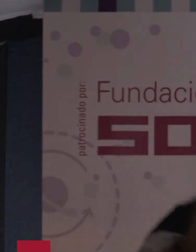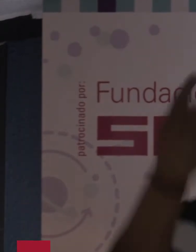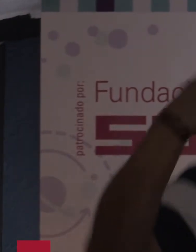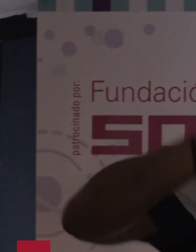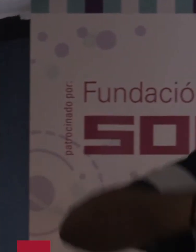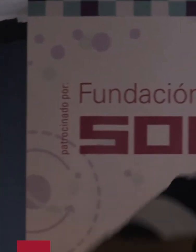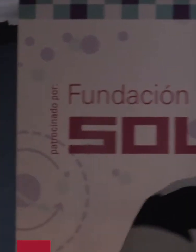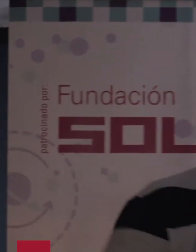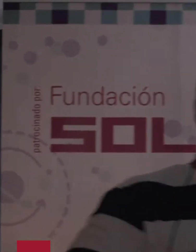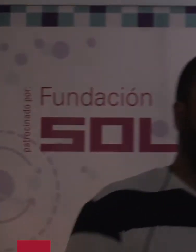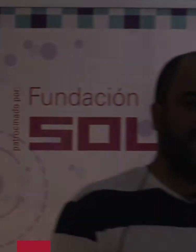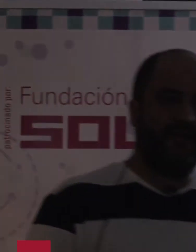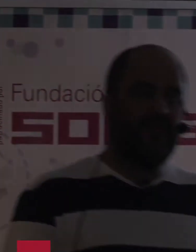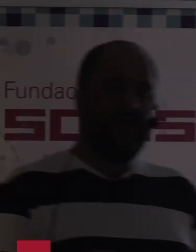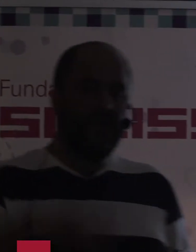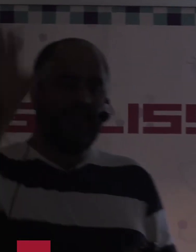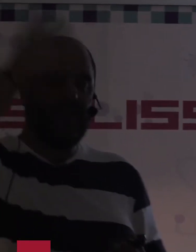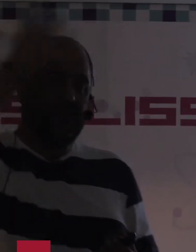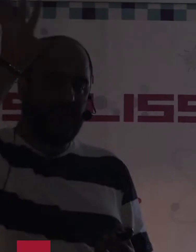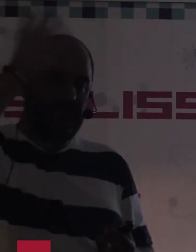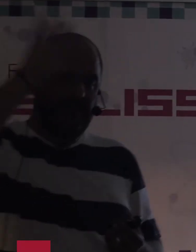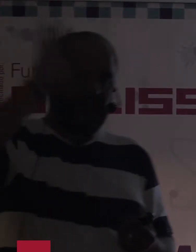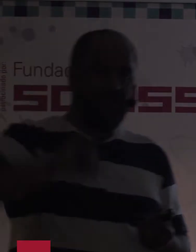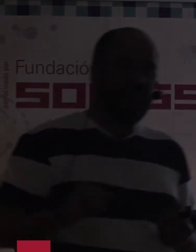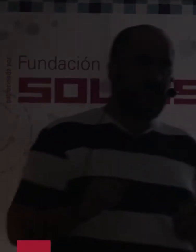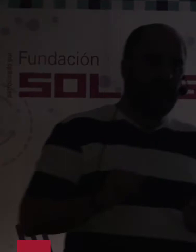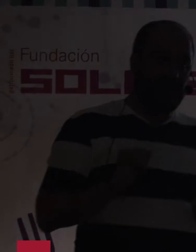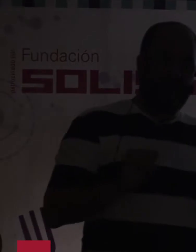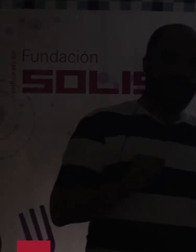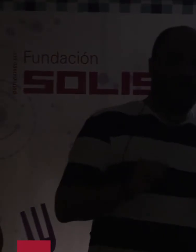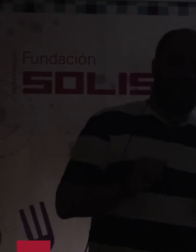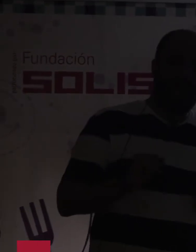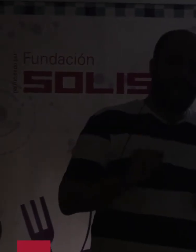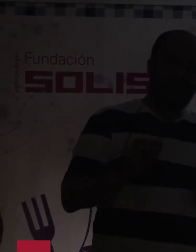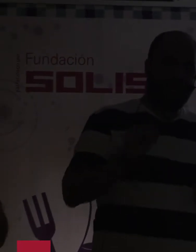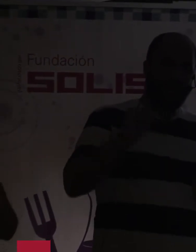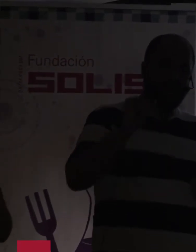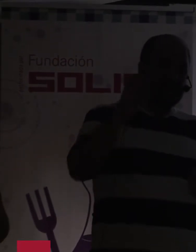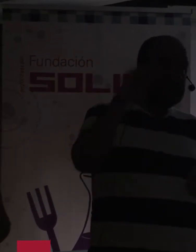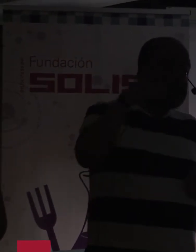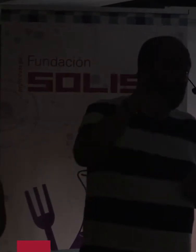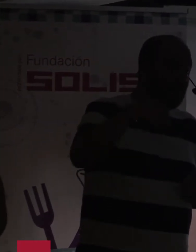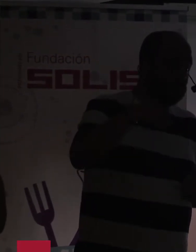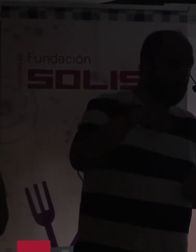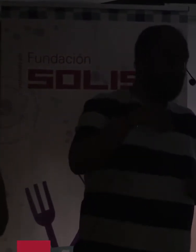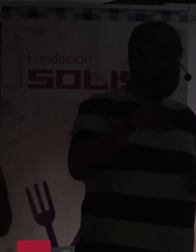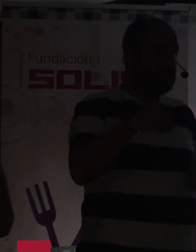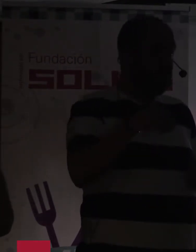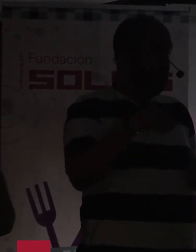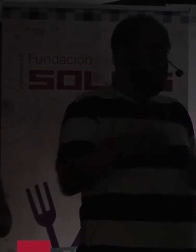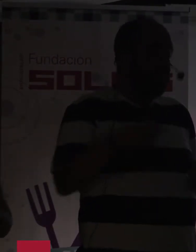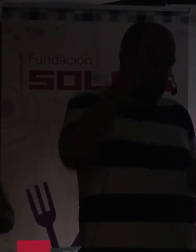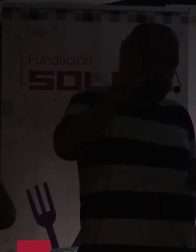encargados de decirle a la otra parte de la médula, que el cerebro está hablando, ponte a funcionar. Somos los que estimulamos